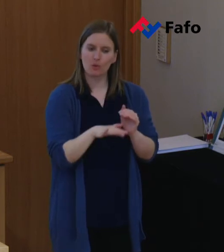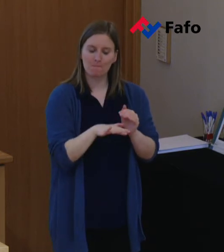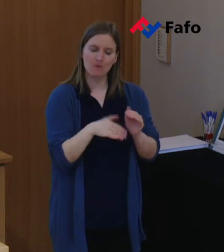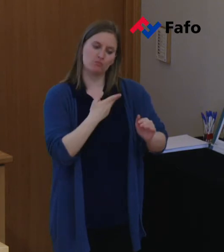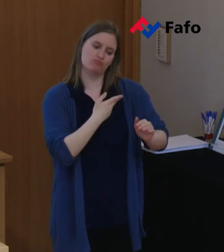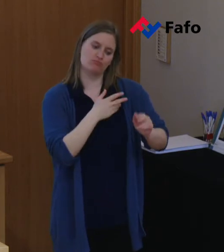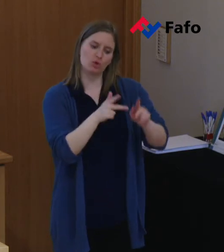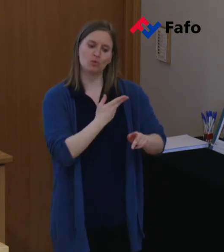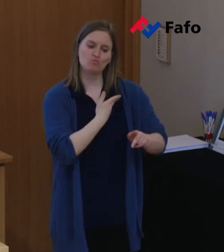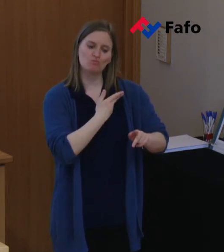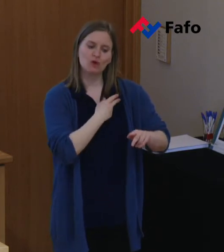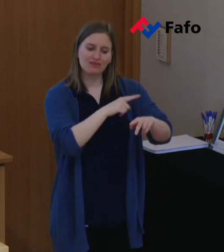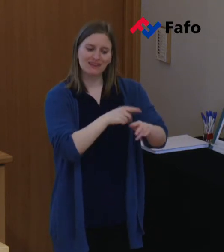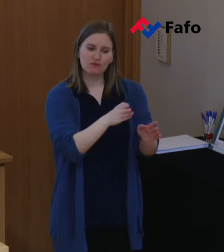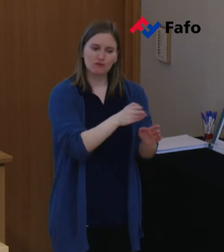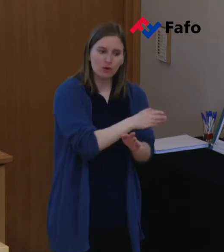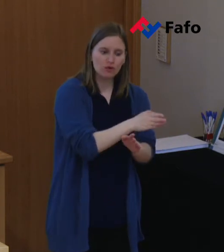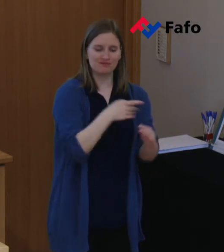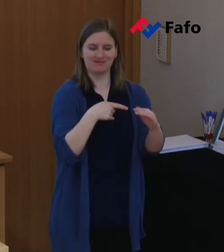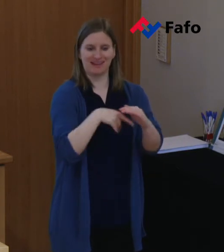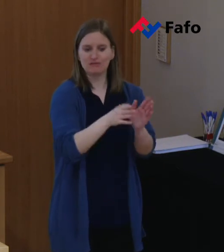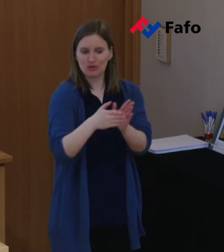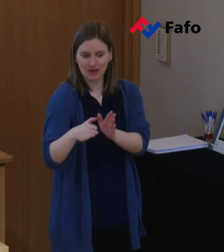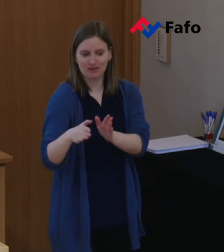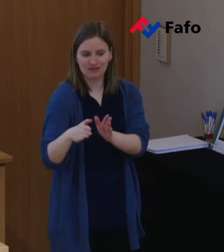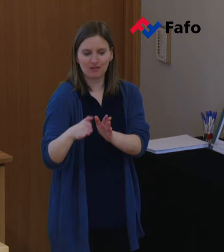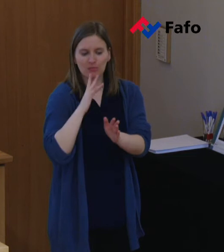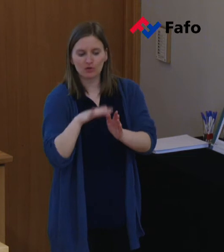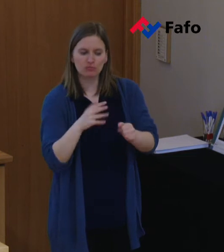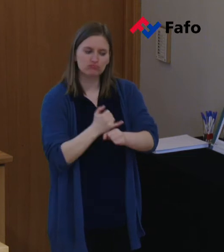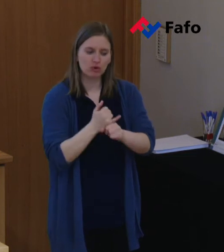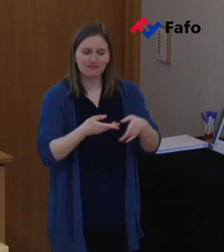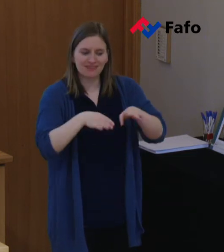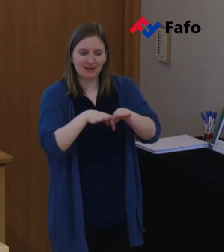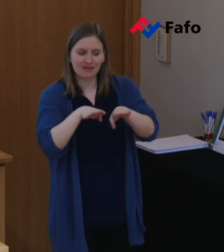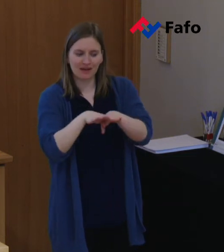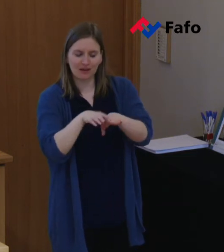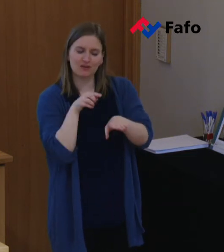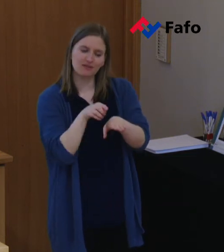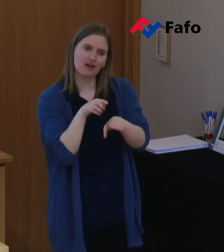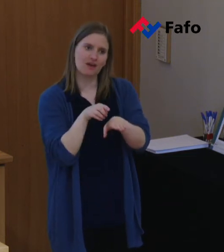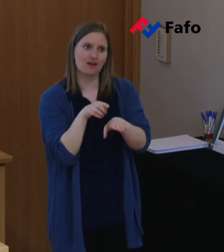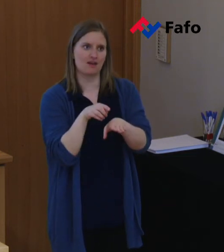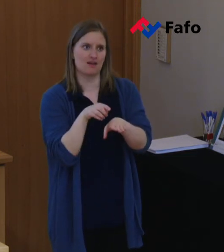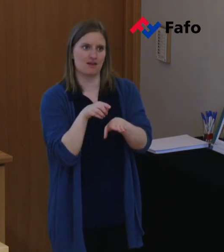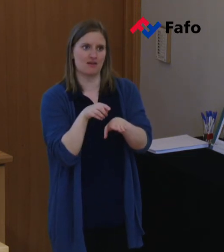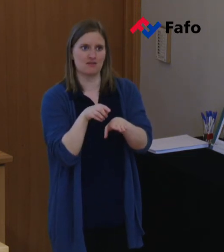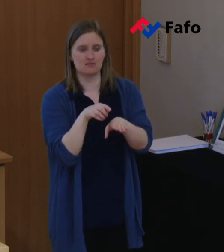bruker mye tid før innflytting på å snakke om på en måte hvordan kan vi tilrettelegge for at dette skal